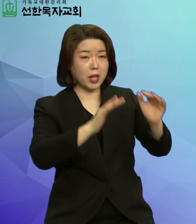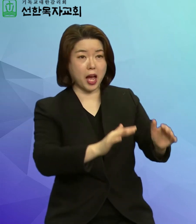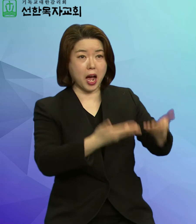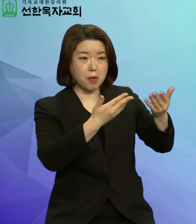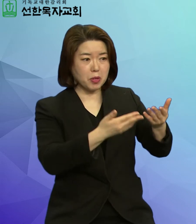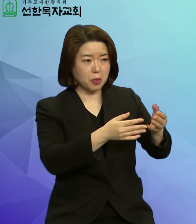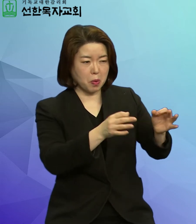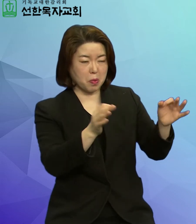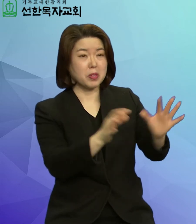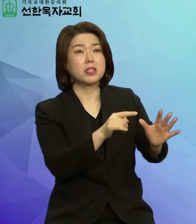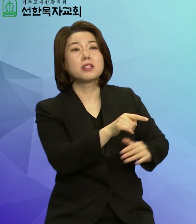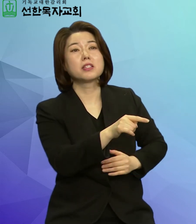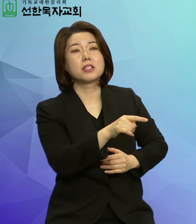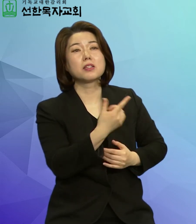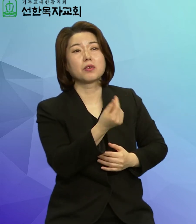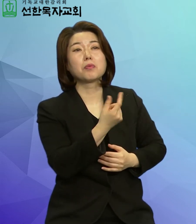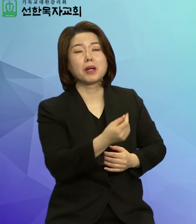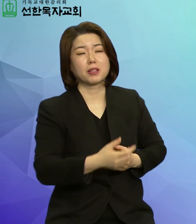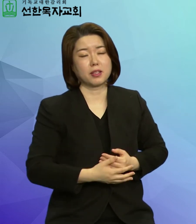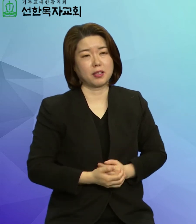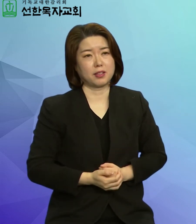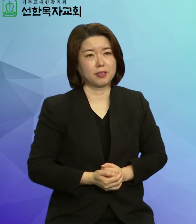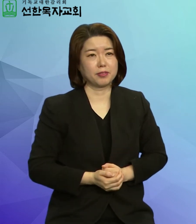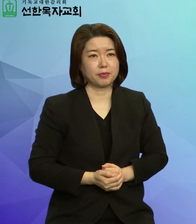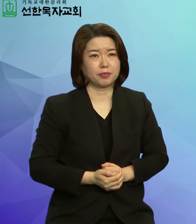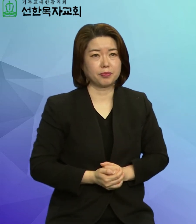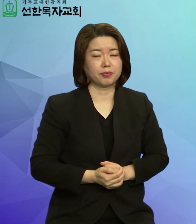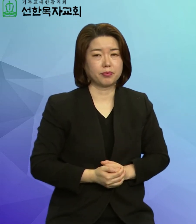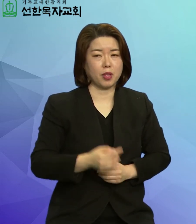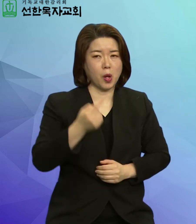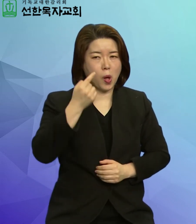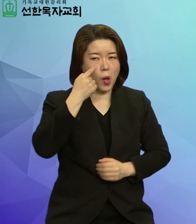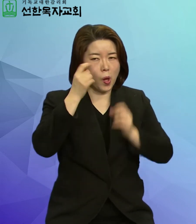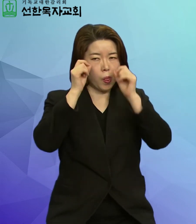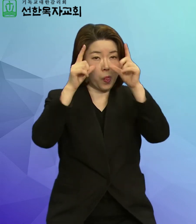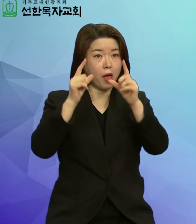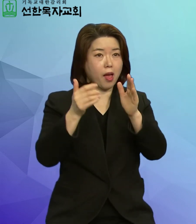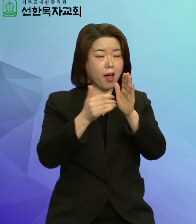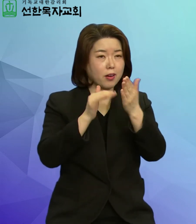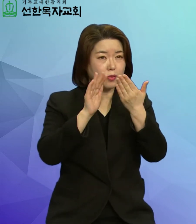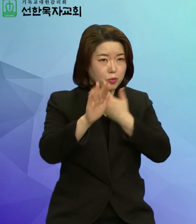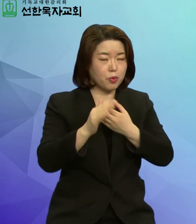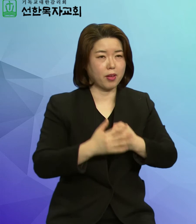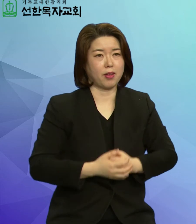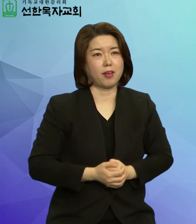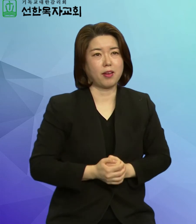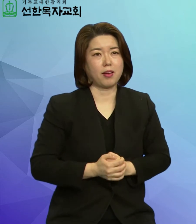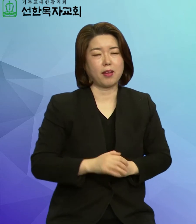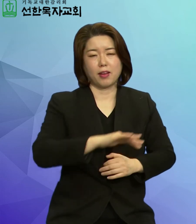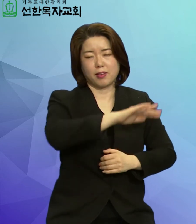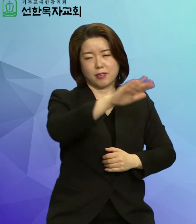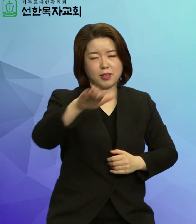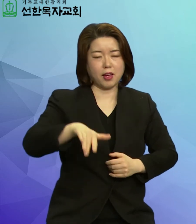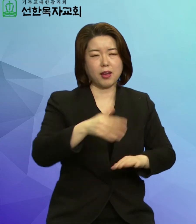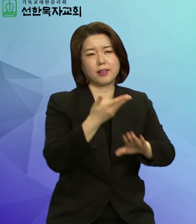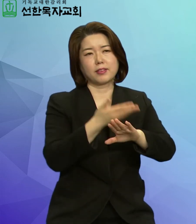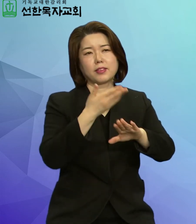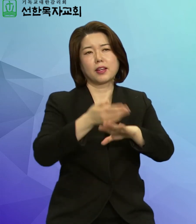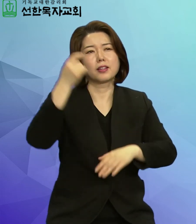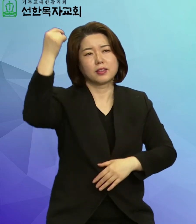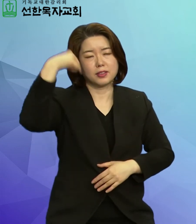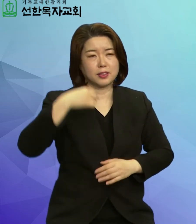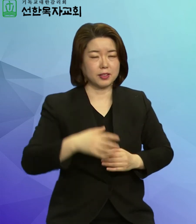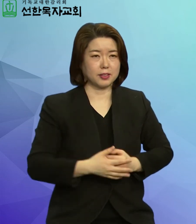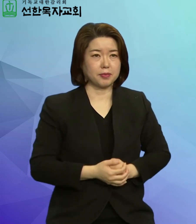너무 가볍고 일시적인 고난이더라는 거예요. 눈이 뜨이고 나면 다